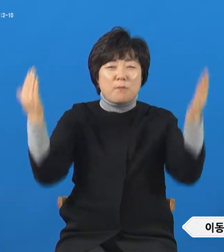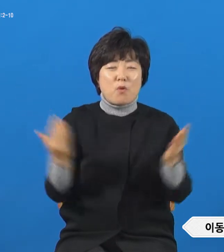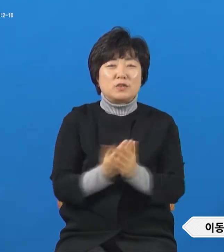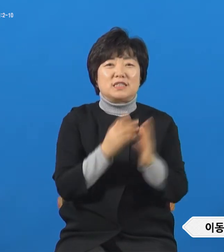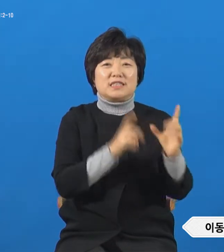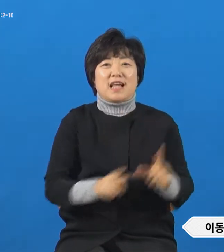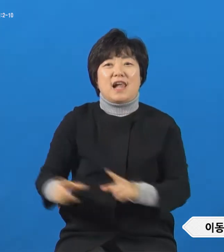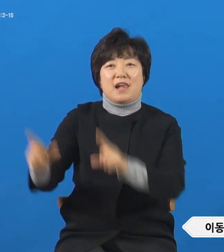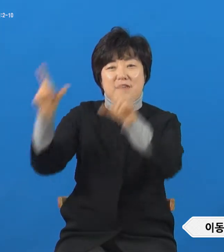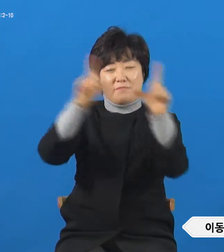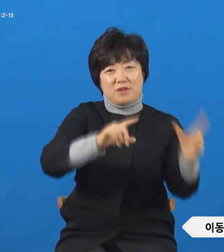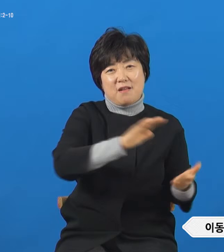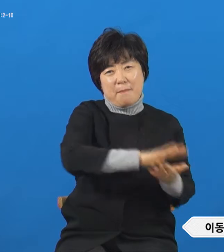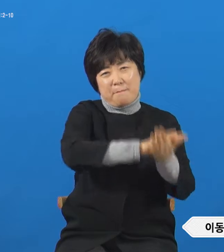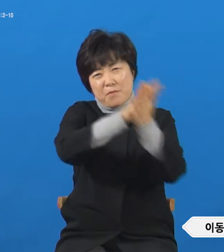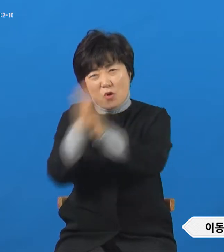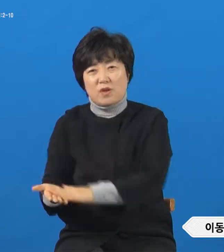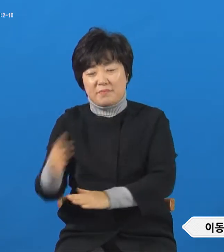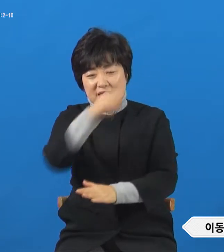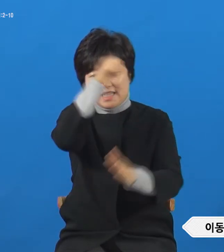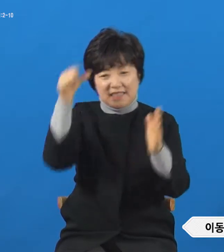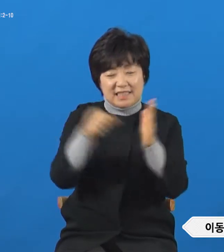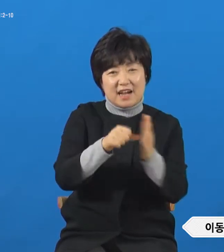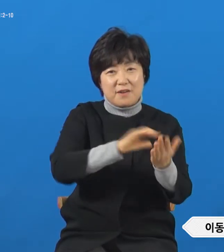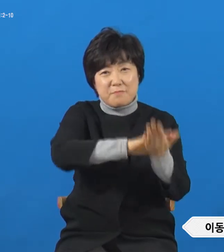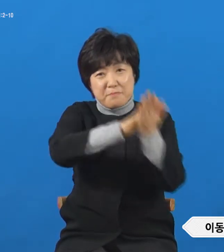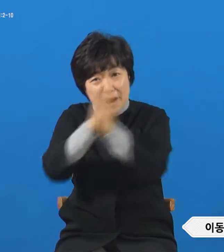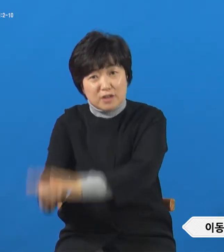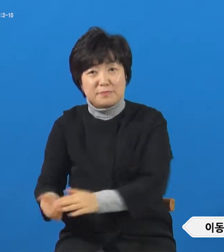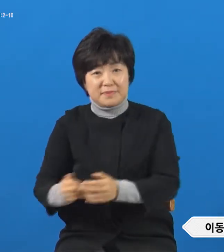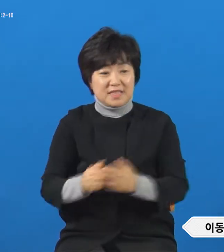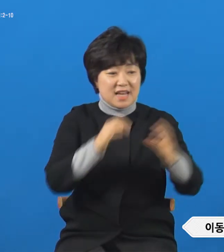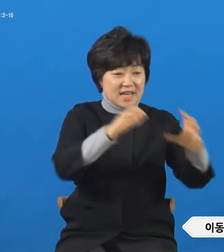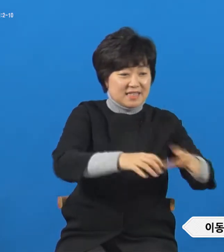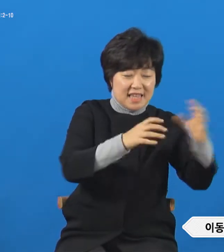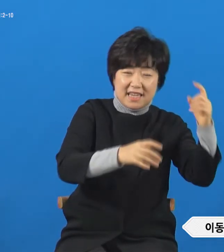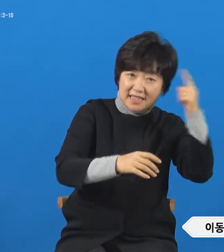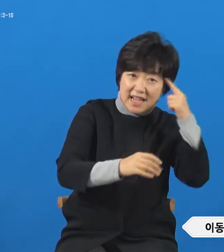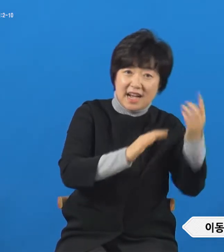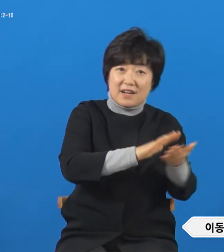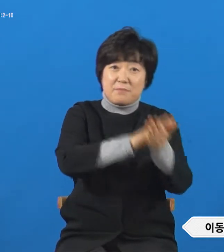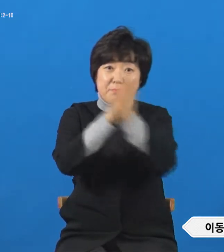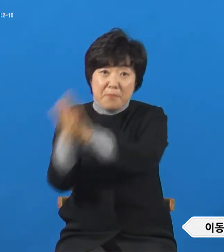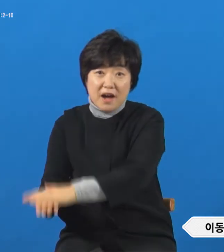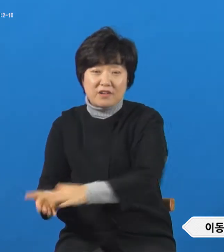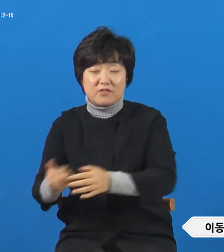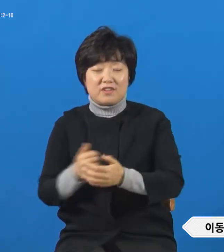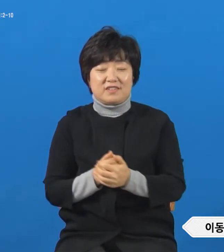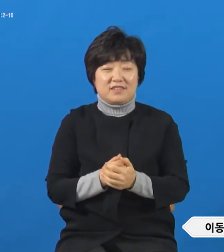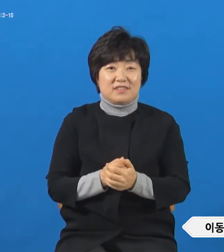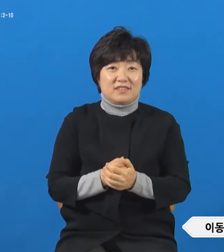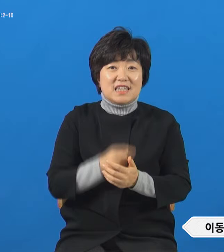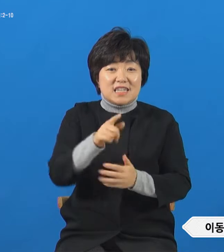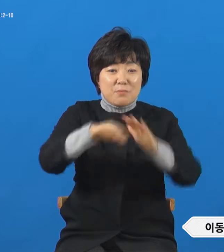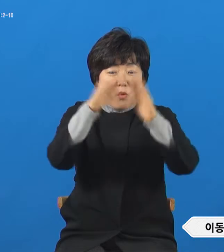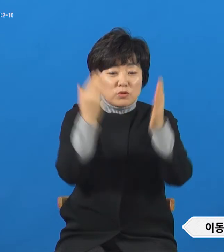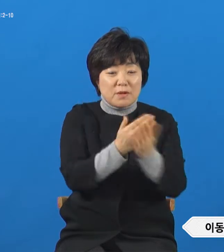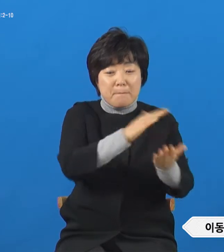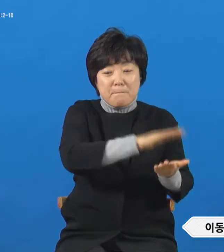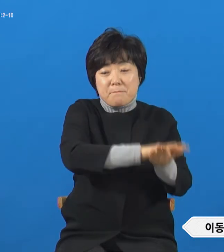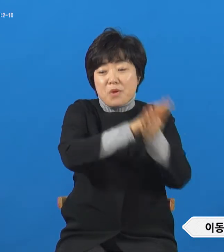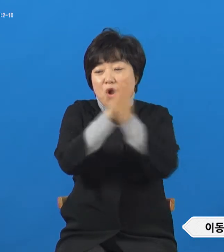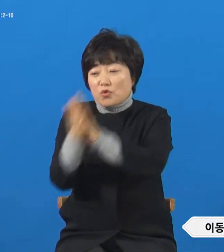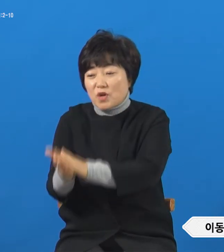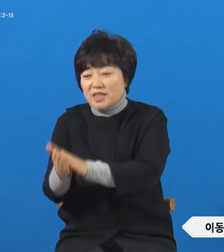모든 영역을 바꾸는 것입니다. 우리의 인생관을 바꿉니다. 우리의 세계관을 바꾸는 것입니다. 보다 구체적으로 이런